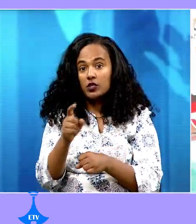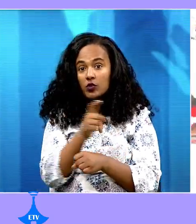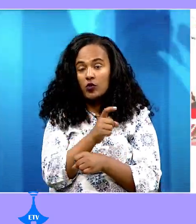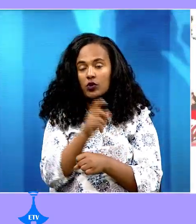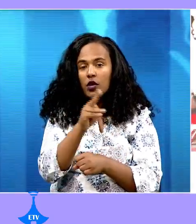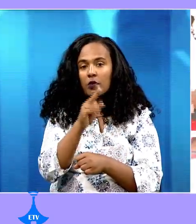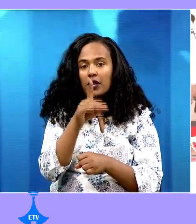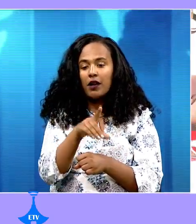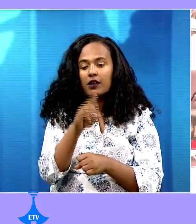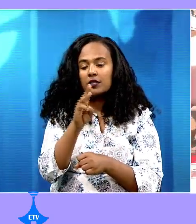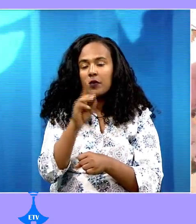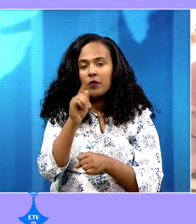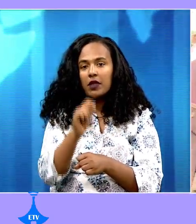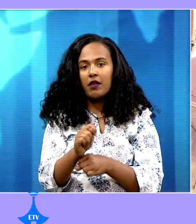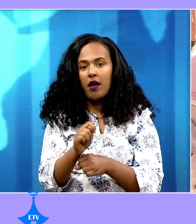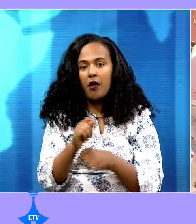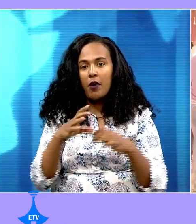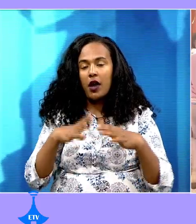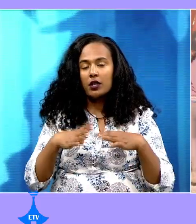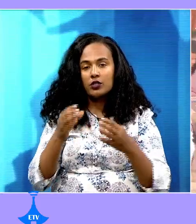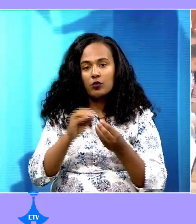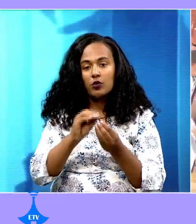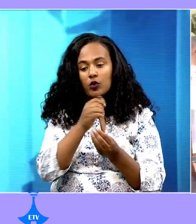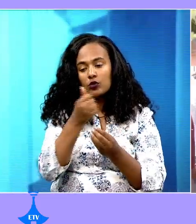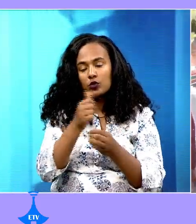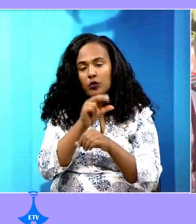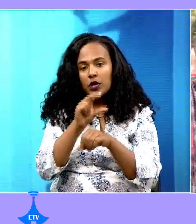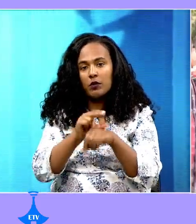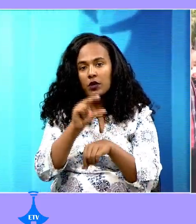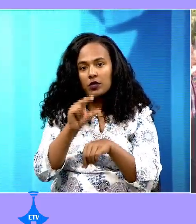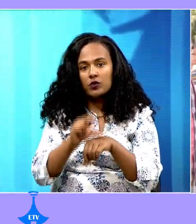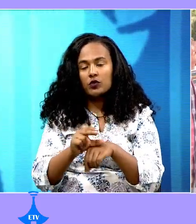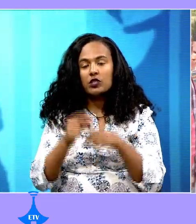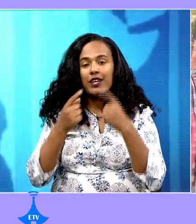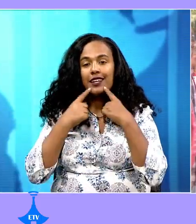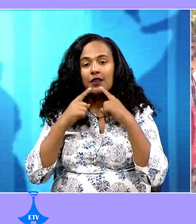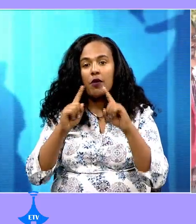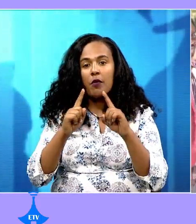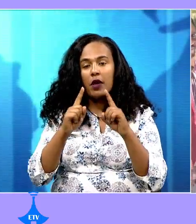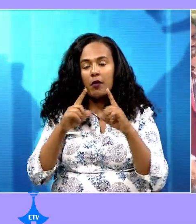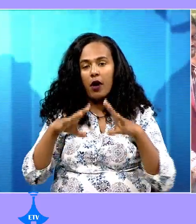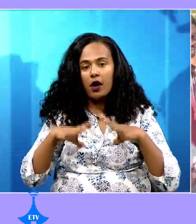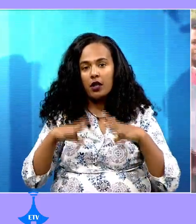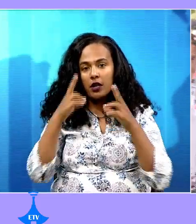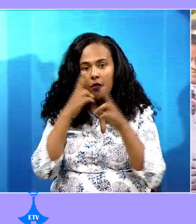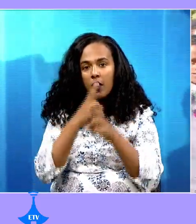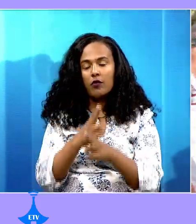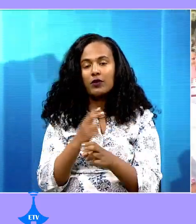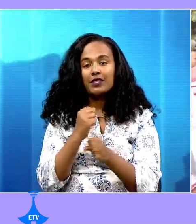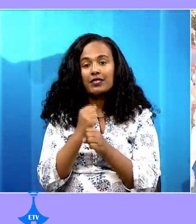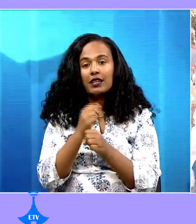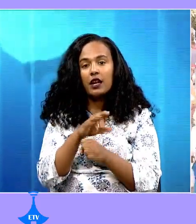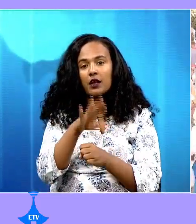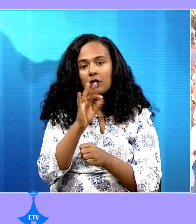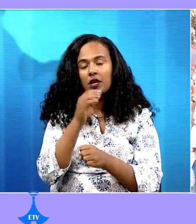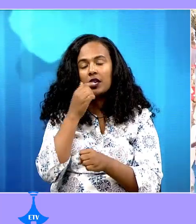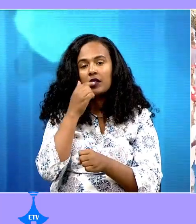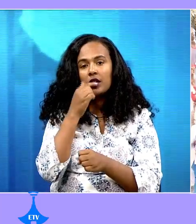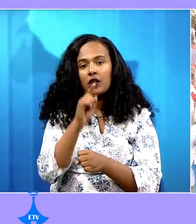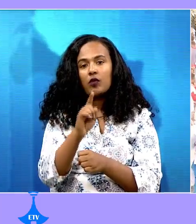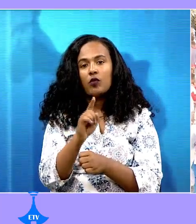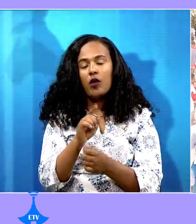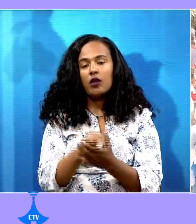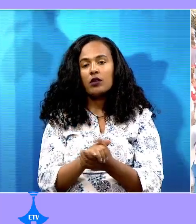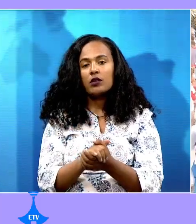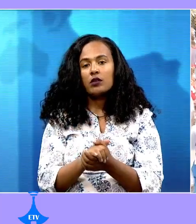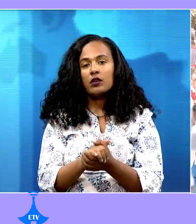የመልካ ሰበታ የኢሬቻ በዓልን ጨምሮ የሌሎች ብሔር ብሔረሰቦችን የአደባባይ ባህላት ለማጎልበት እየተሰራ እንደሚገኝ ተገልጿል።